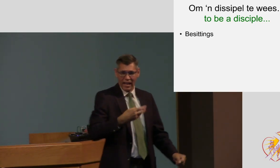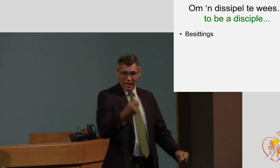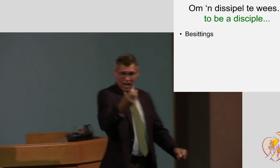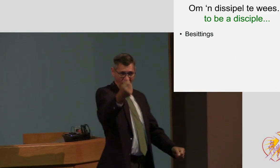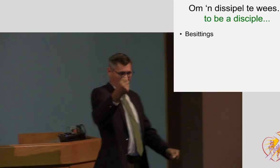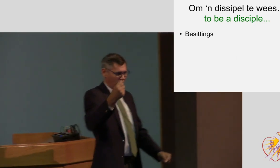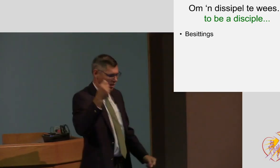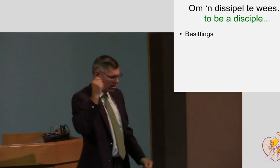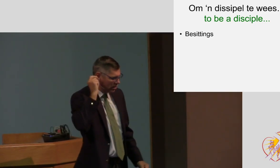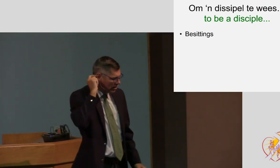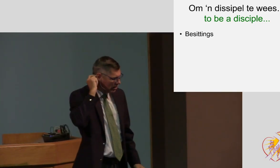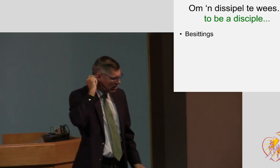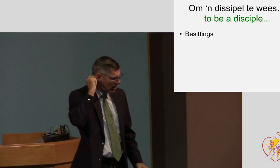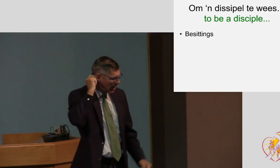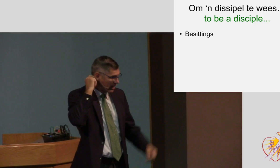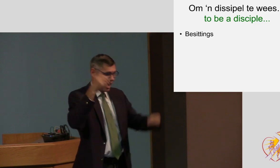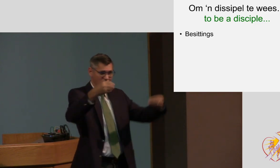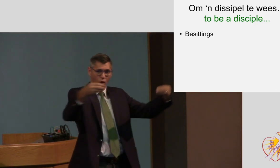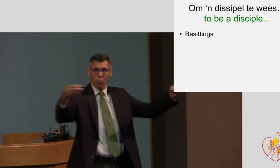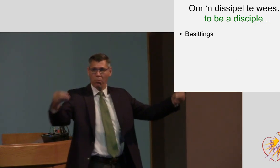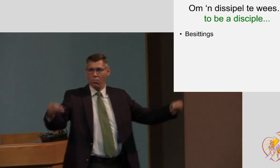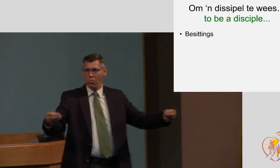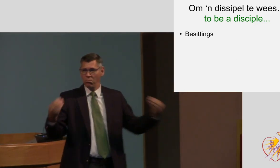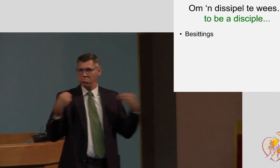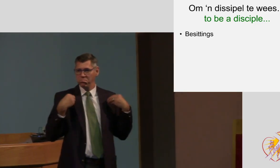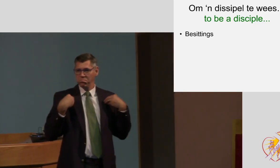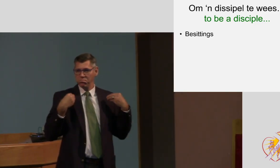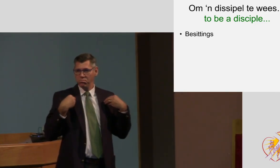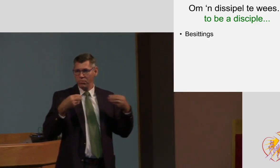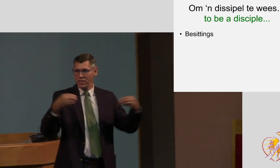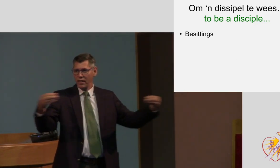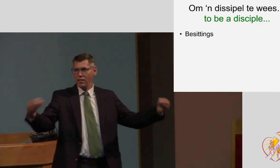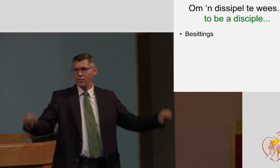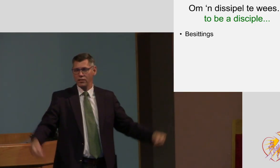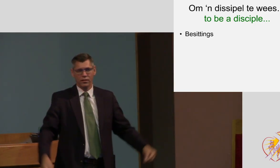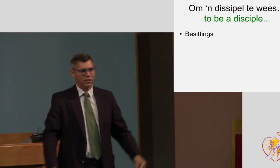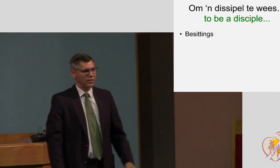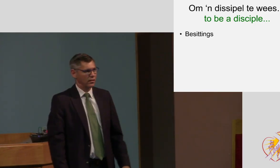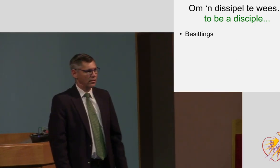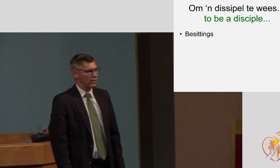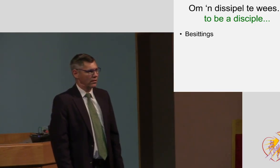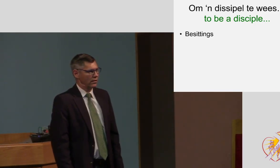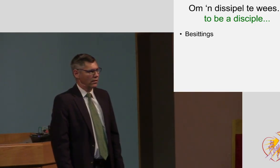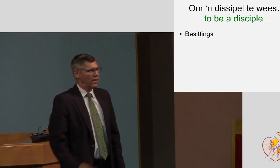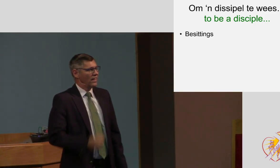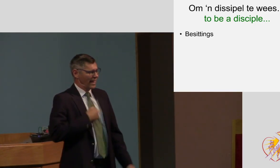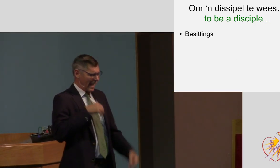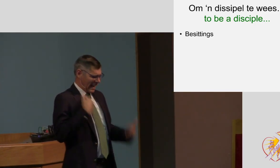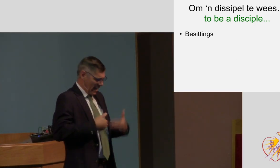geld, ek het eiendom, besittings, dan ek lewe so.